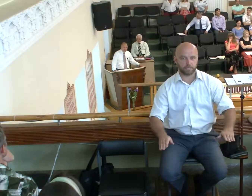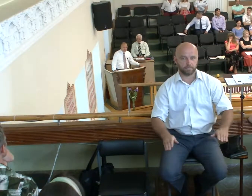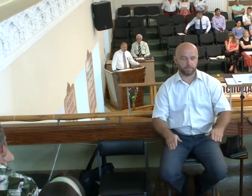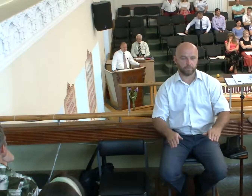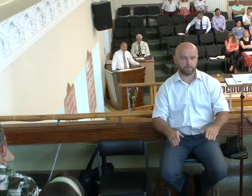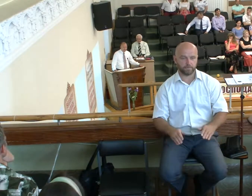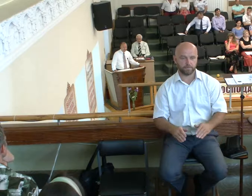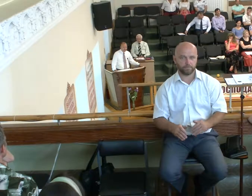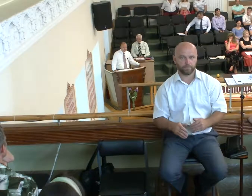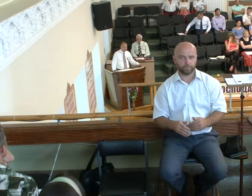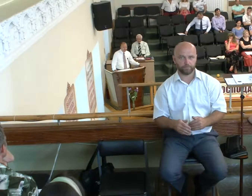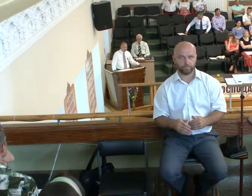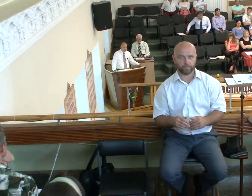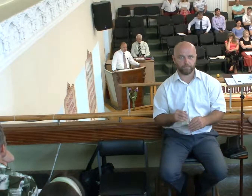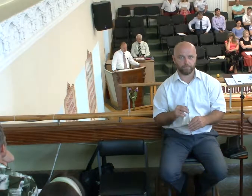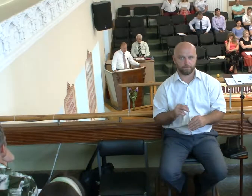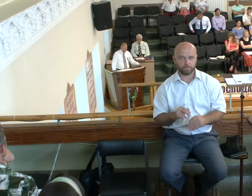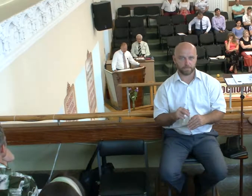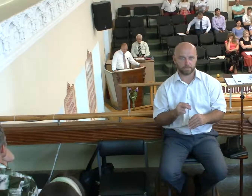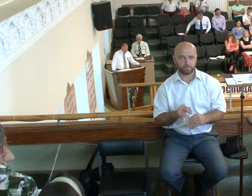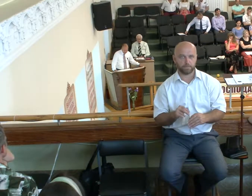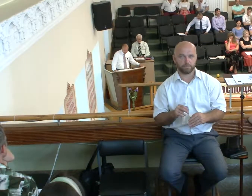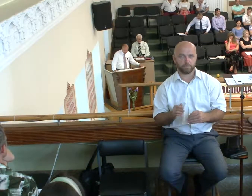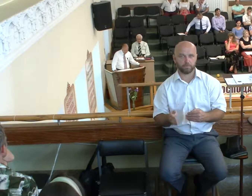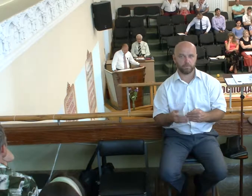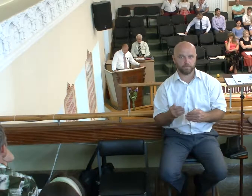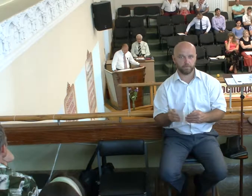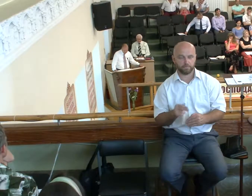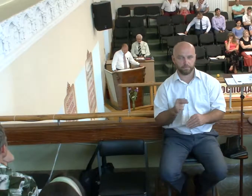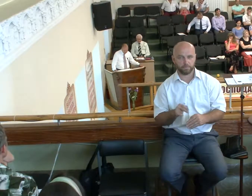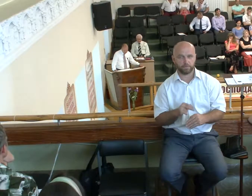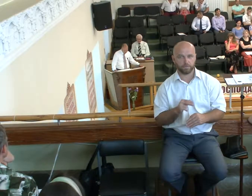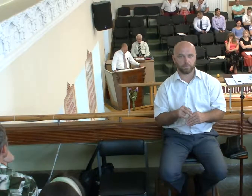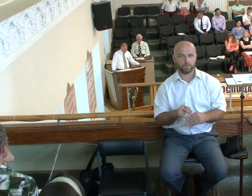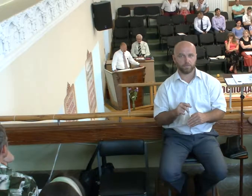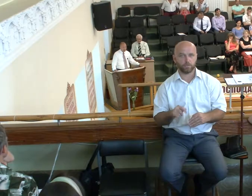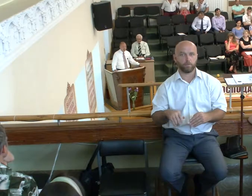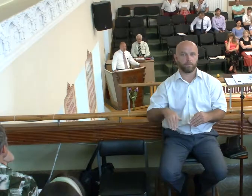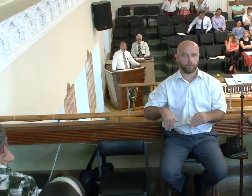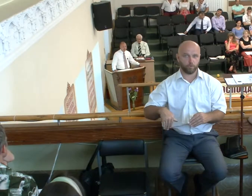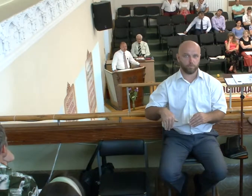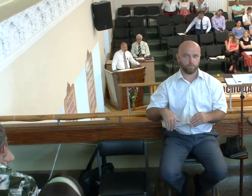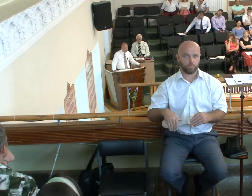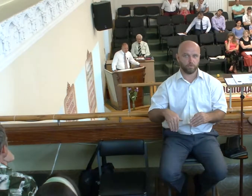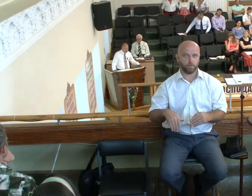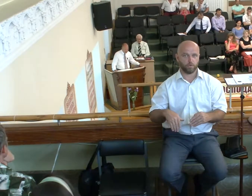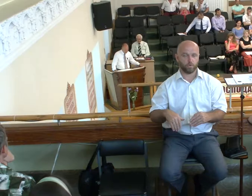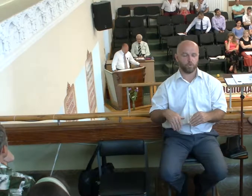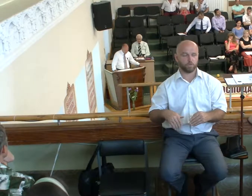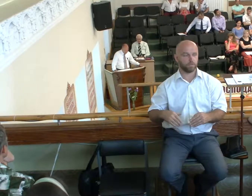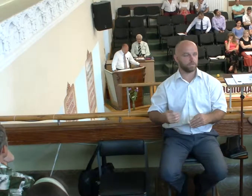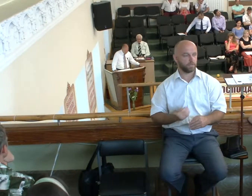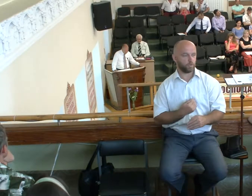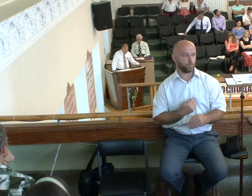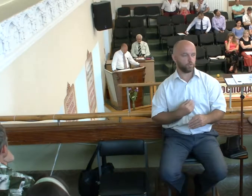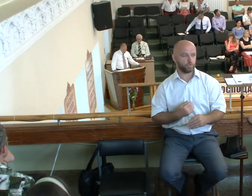неге, то впоследствии он захочет стать сыном.